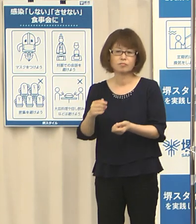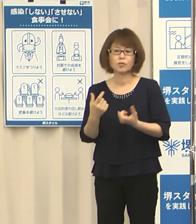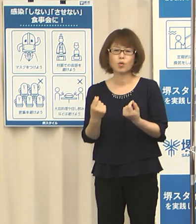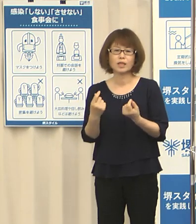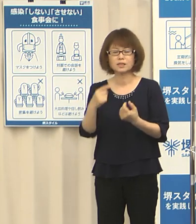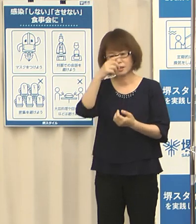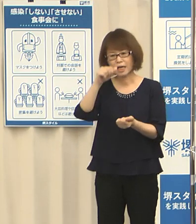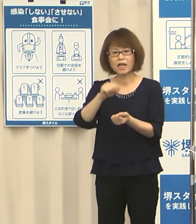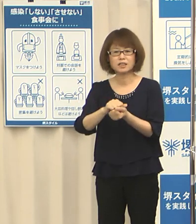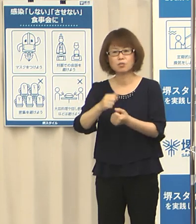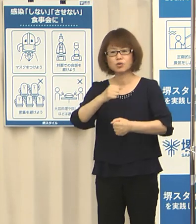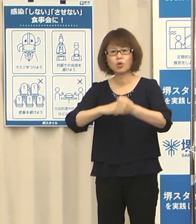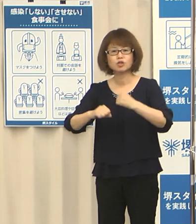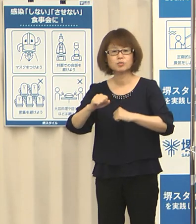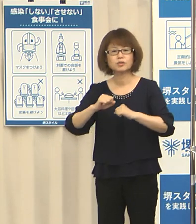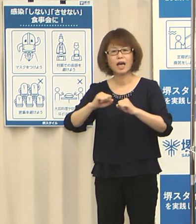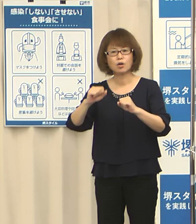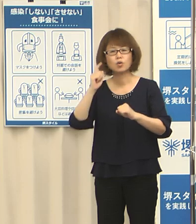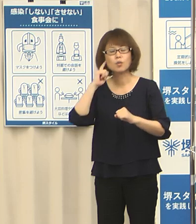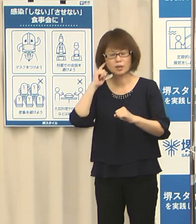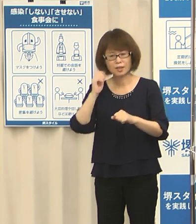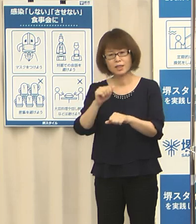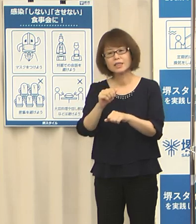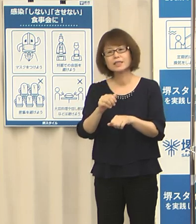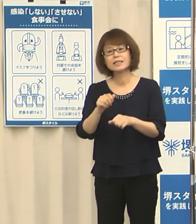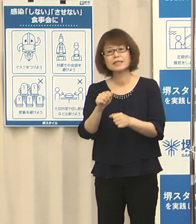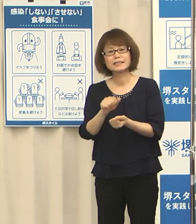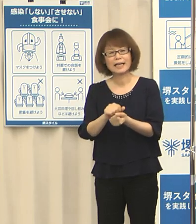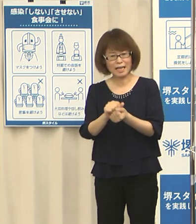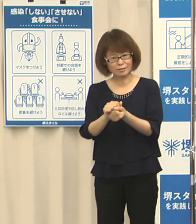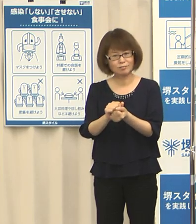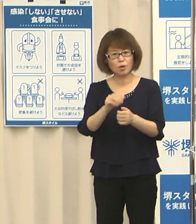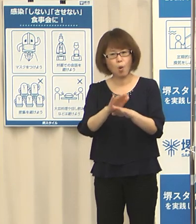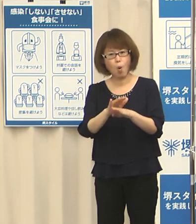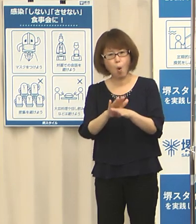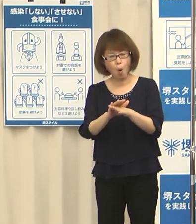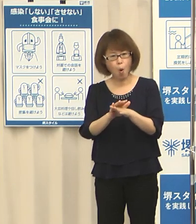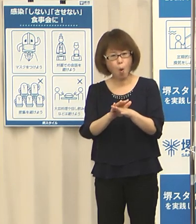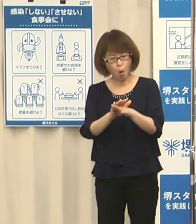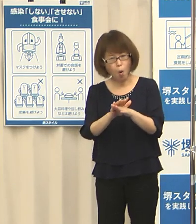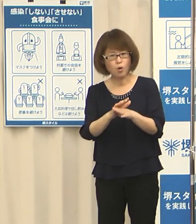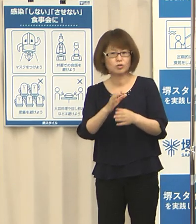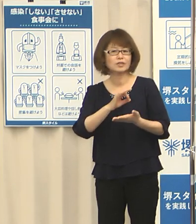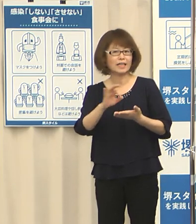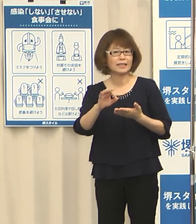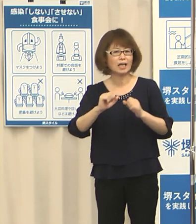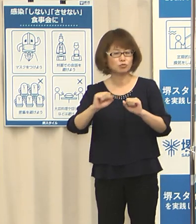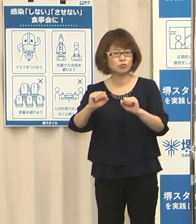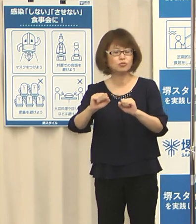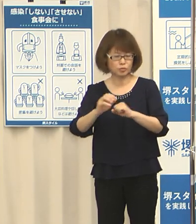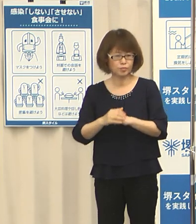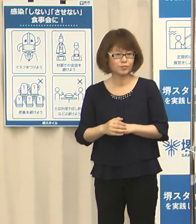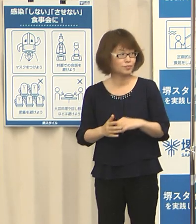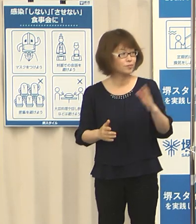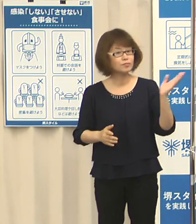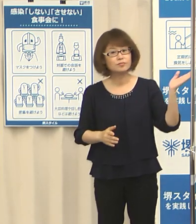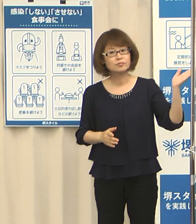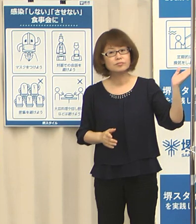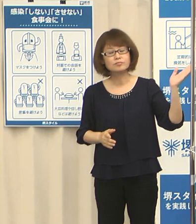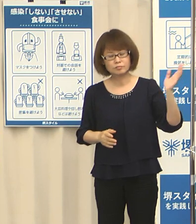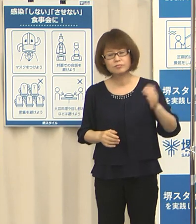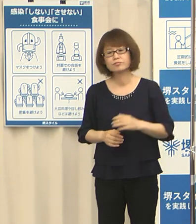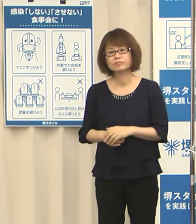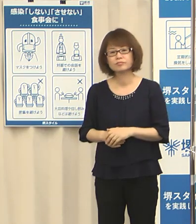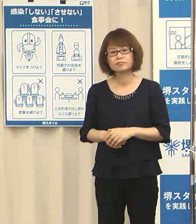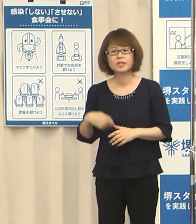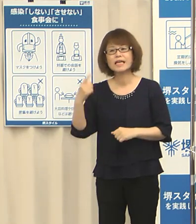ていたところでして、堺スタイルのポスターピクトグラムを活用して制作をしていますが、こちら左ですね、これ本日から